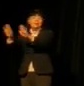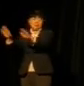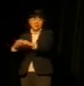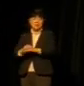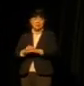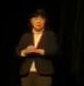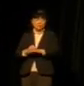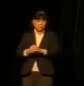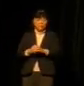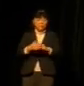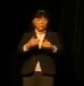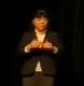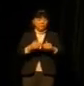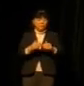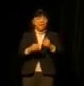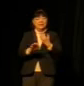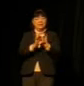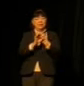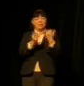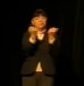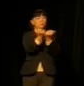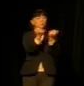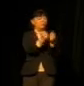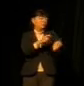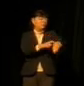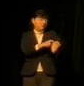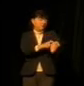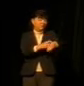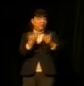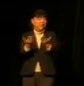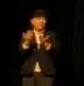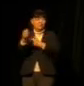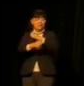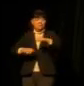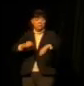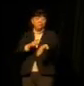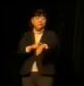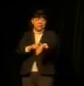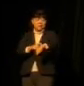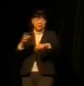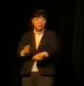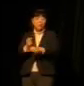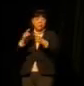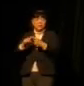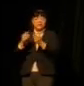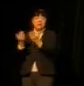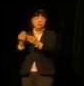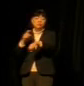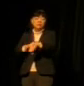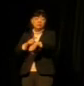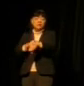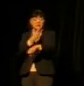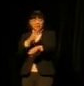学級ミーティング、例えば道徳の時間とか学級活動の時間、あるいは総合的な学習の時間などで行い